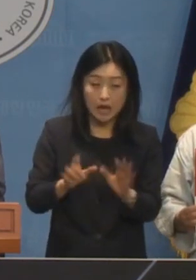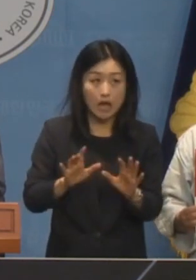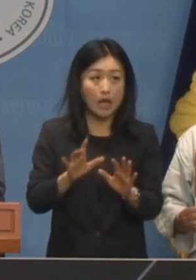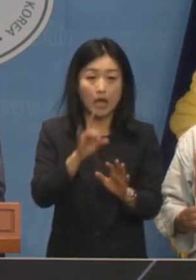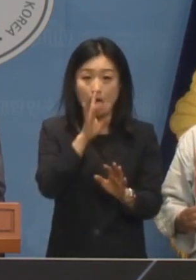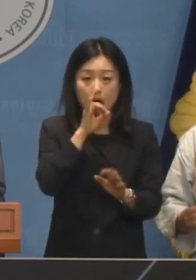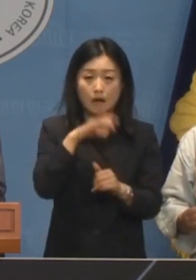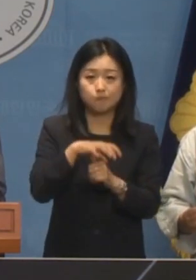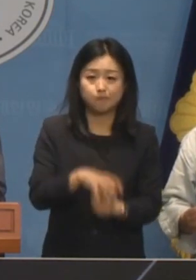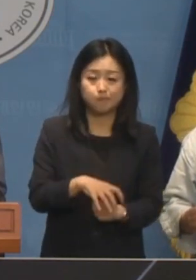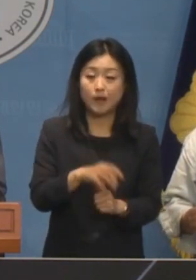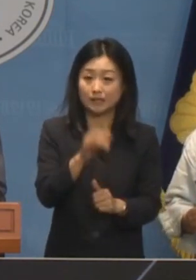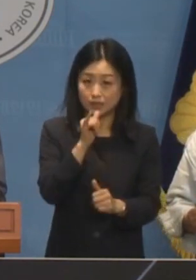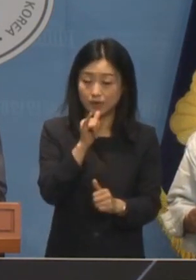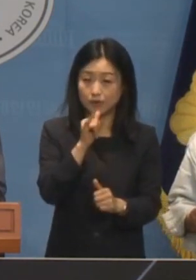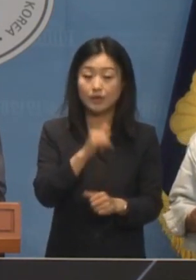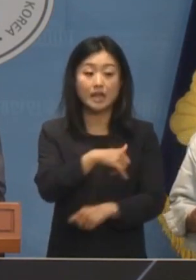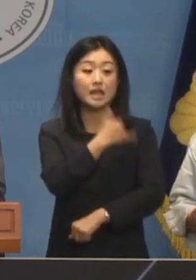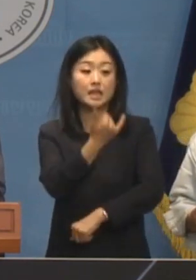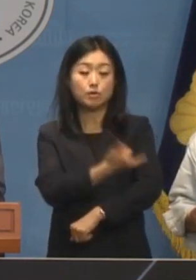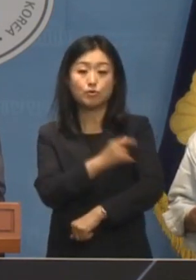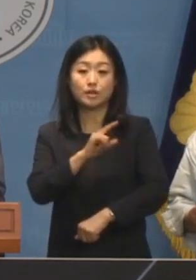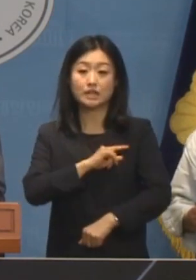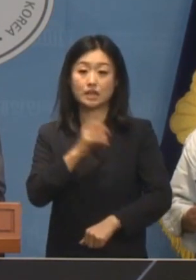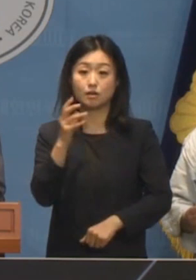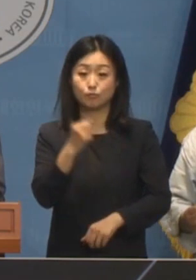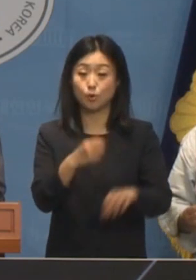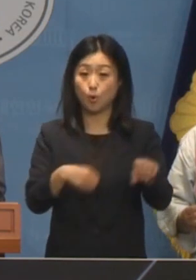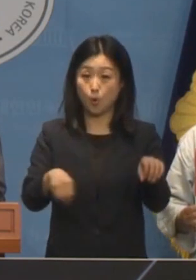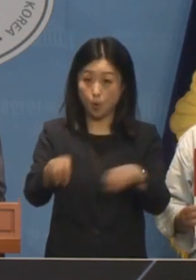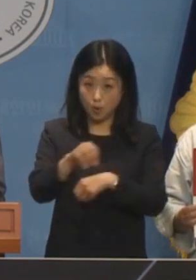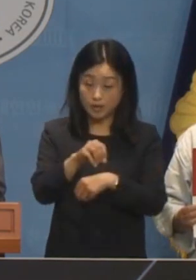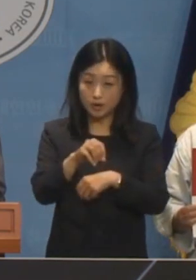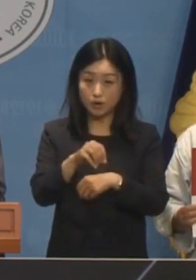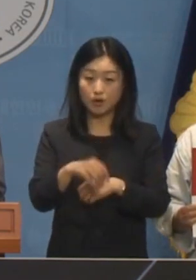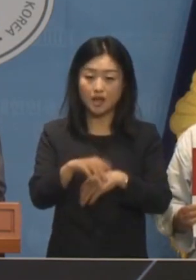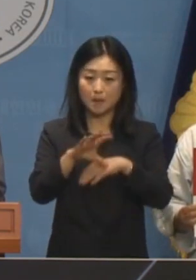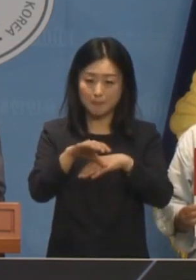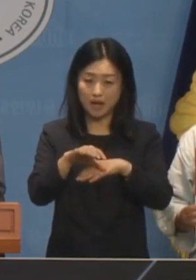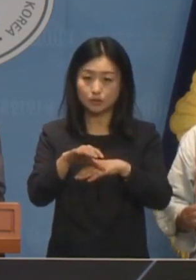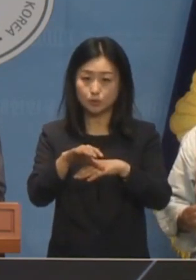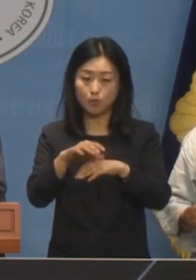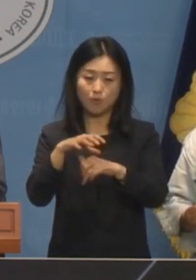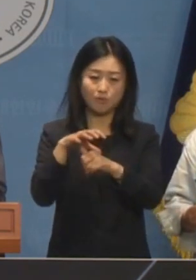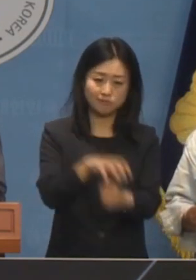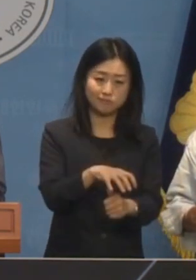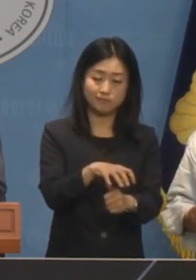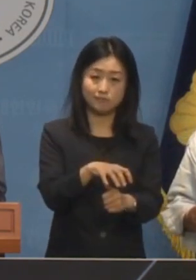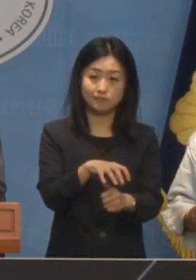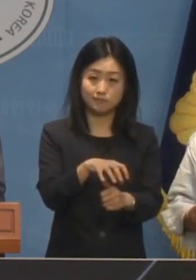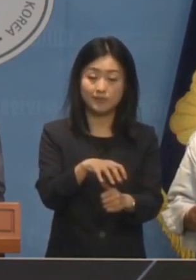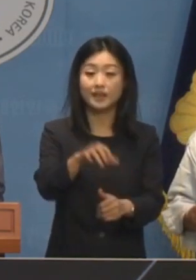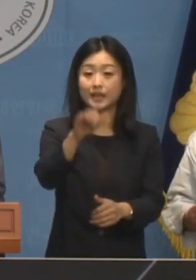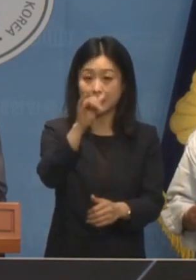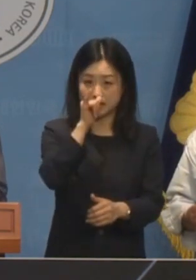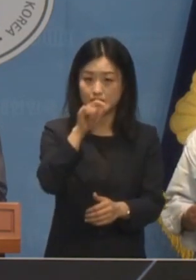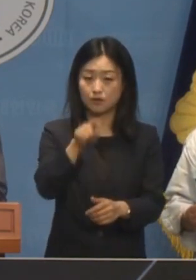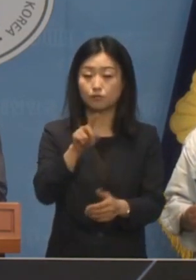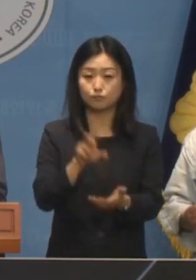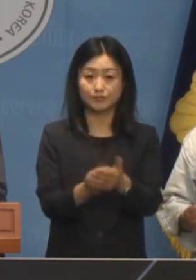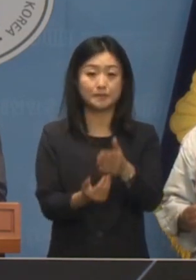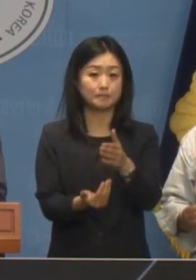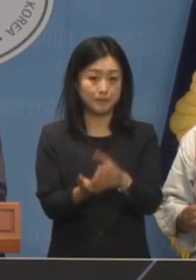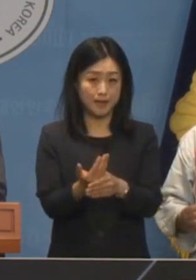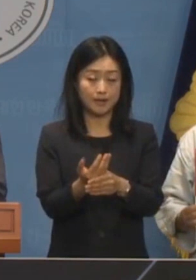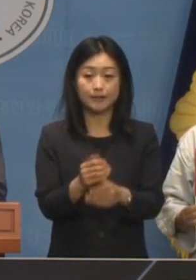있는데, 이는 인권이라는 이름으로 오히려 국민의 인권을 통제하고 말살하는 모순적 행태이다.